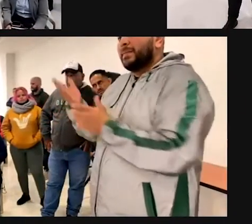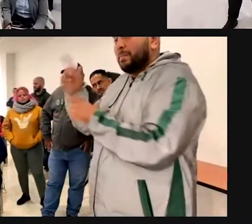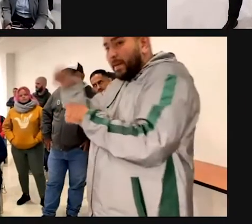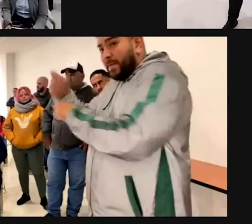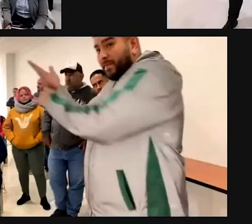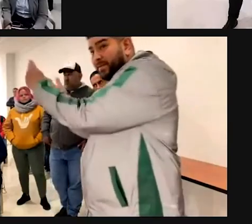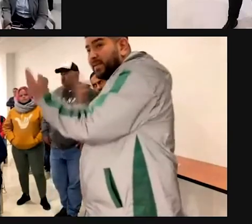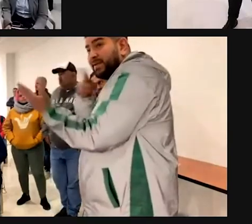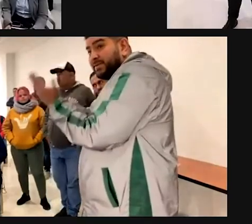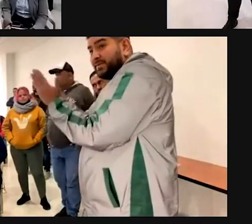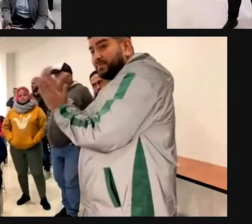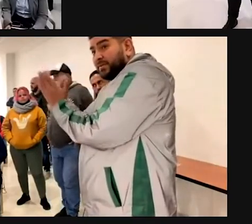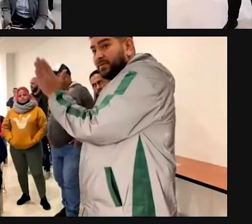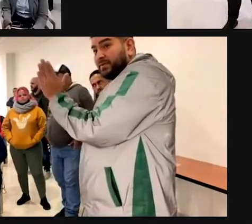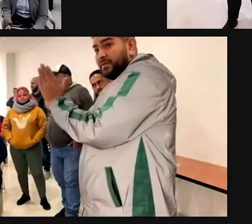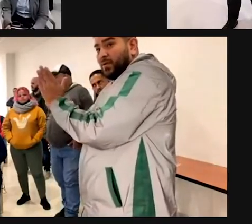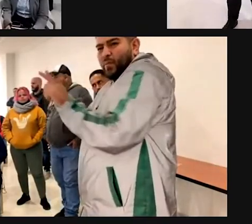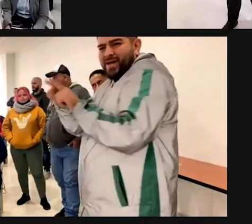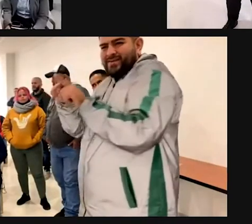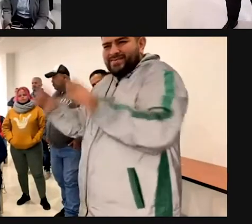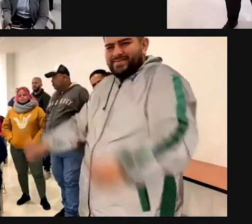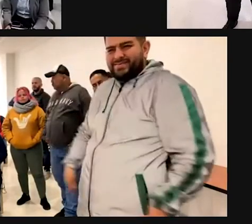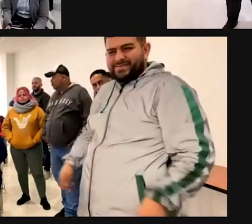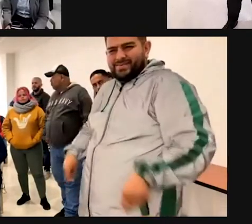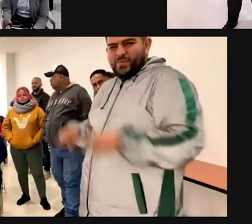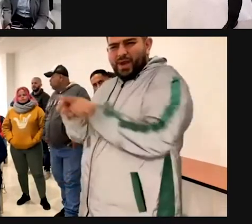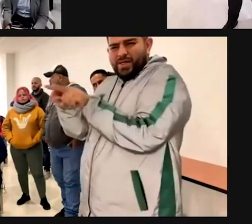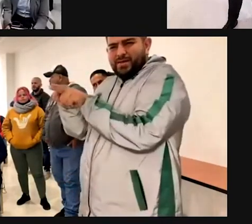ser mi vehículo